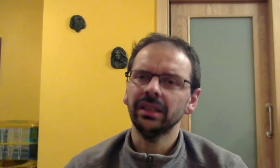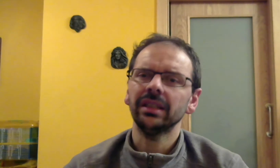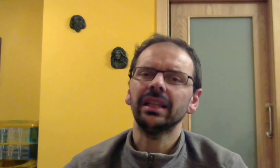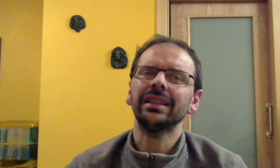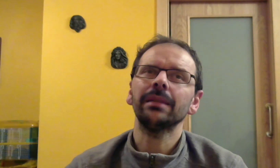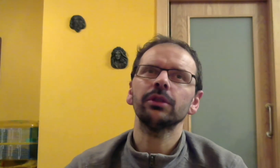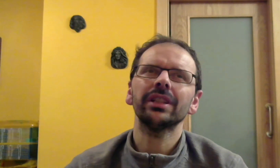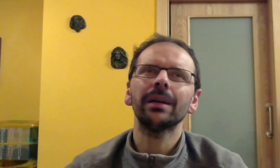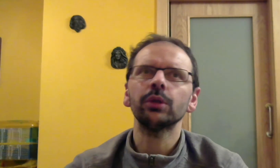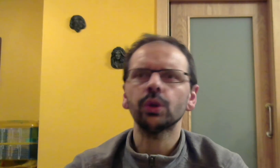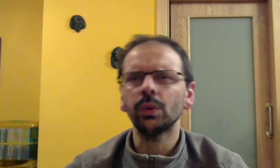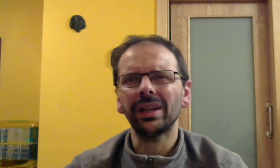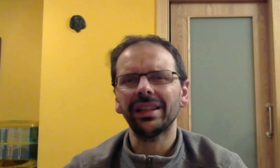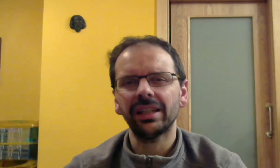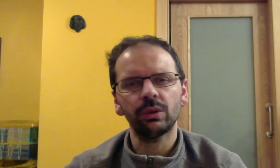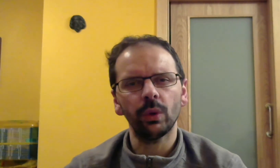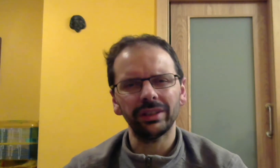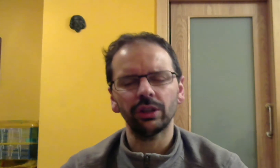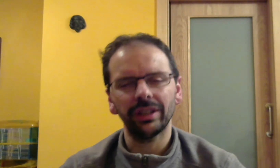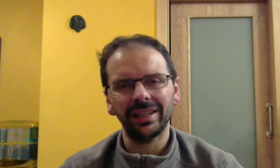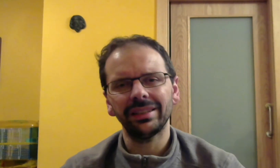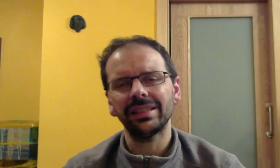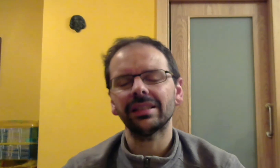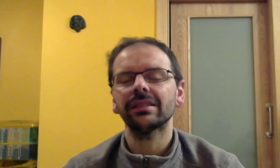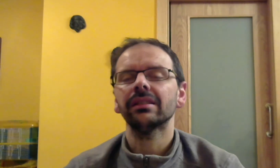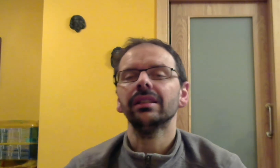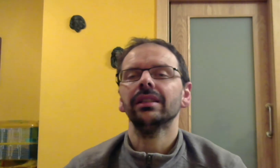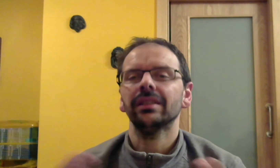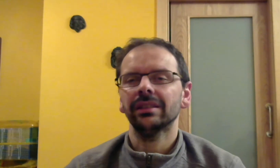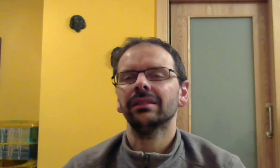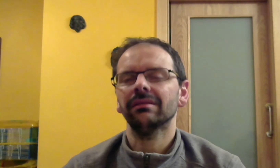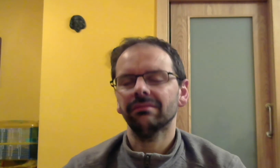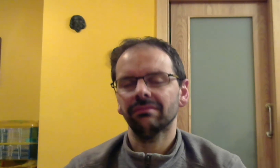Ya tenemos, digamos, una de las cuatro grandes